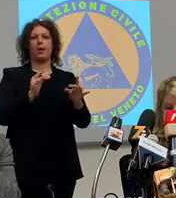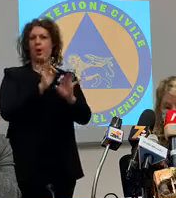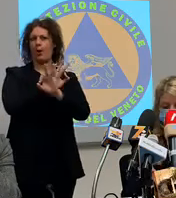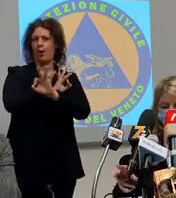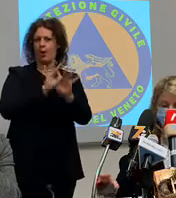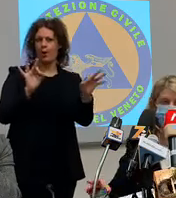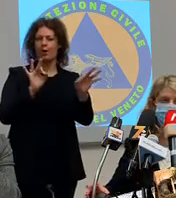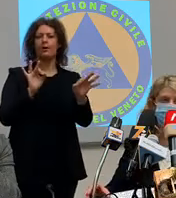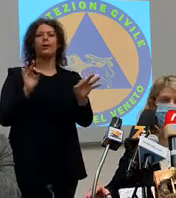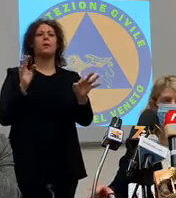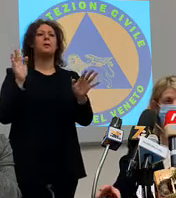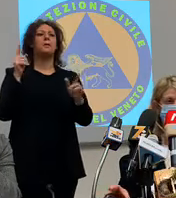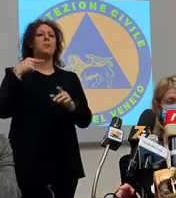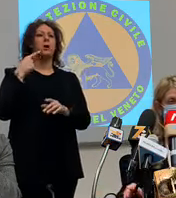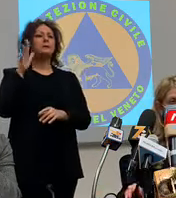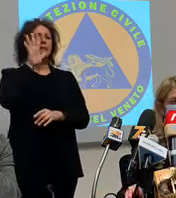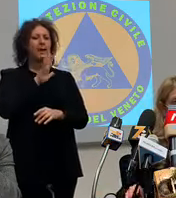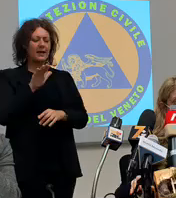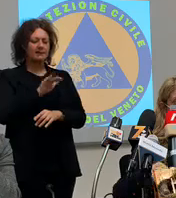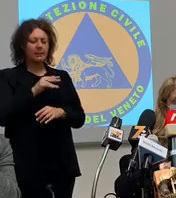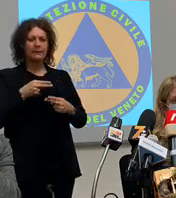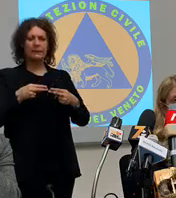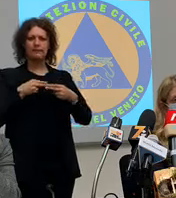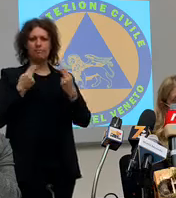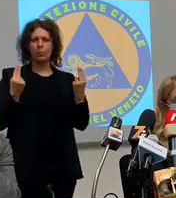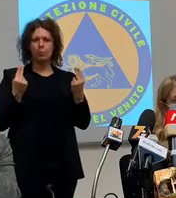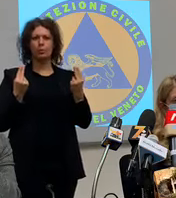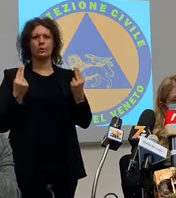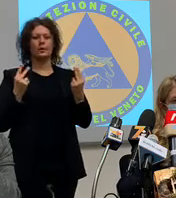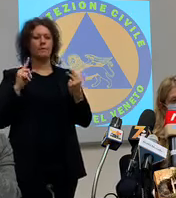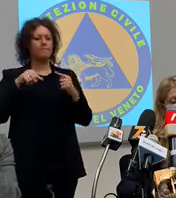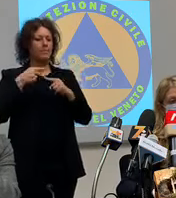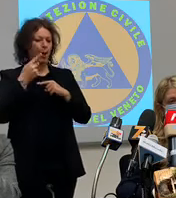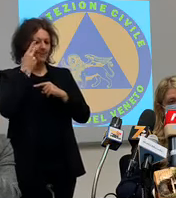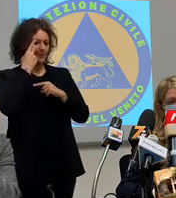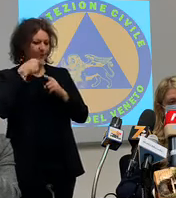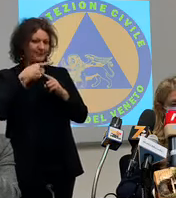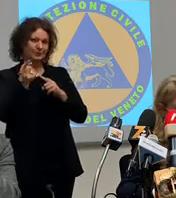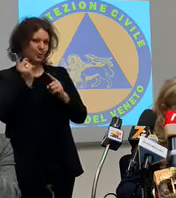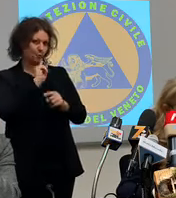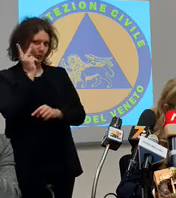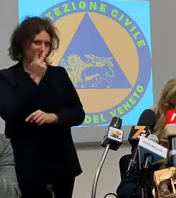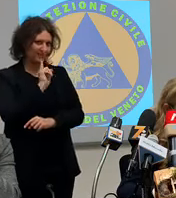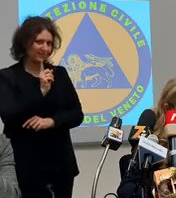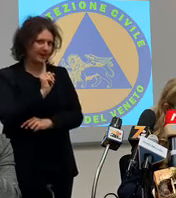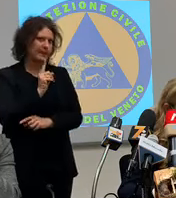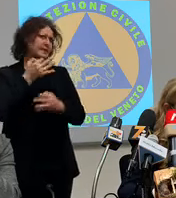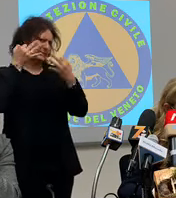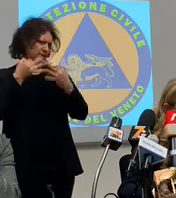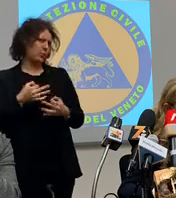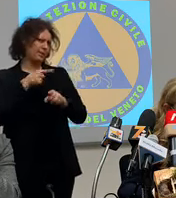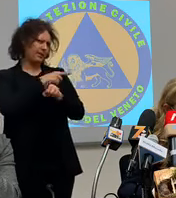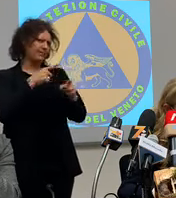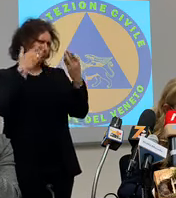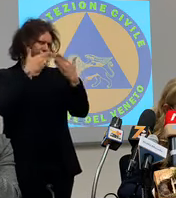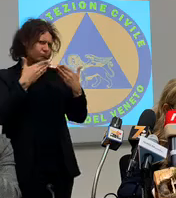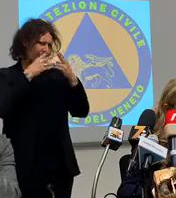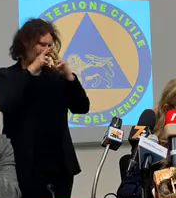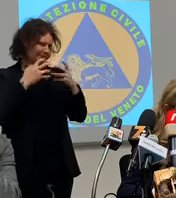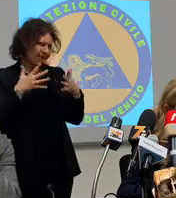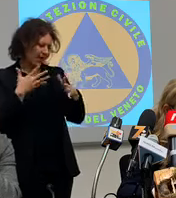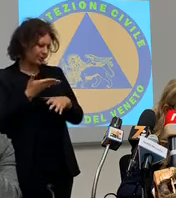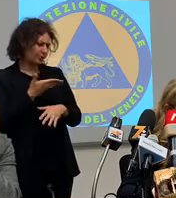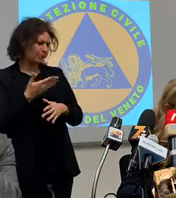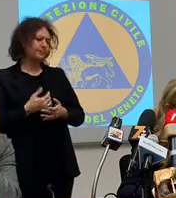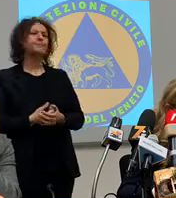positivizzano immuni poi pian pianino abbiamo visto che non è effettivamente così avete sicuramente fatto degli studi Sì diciamo che